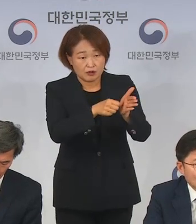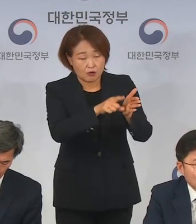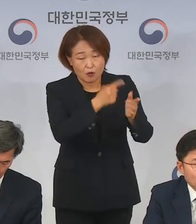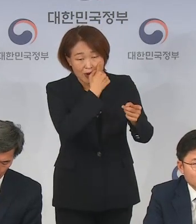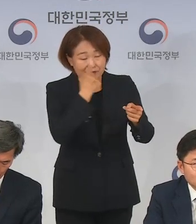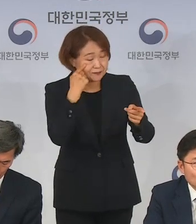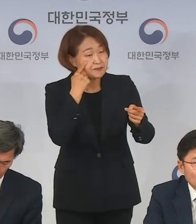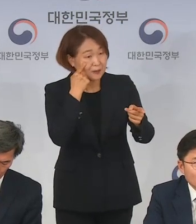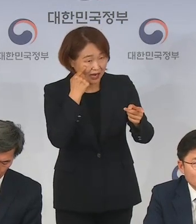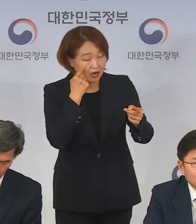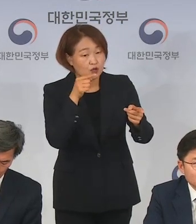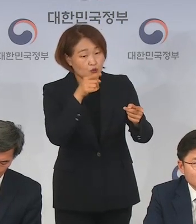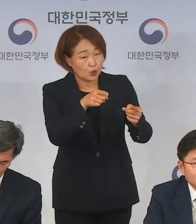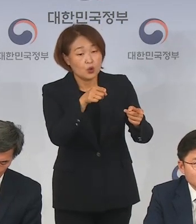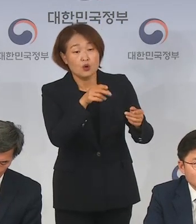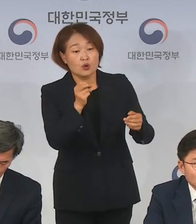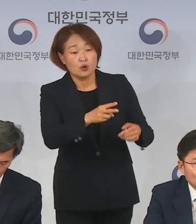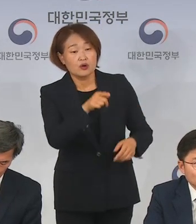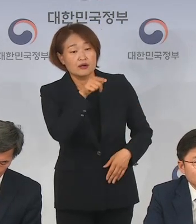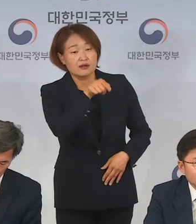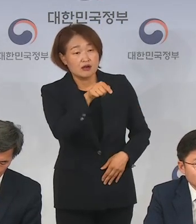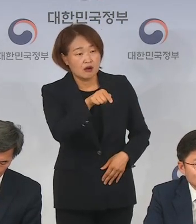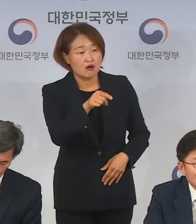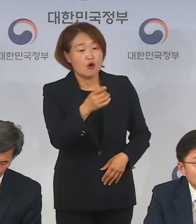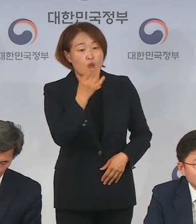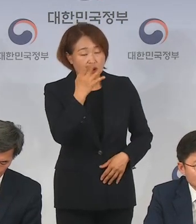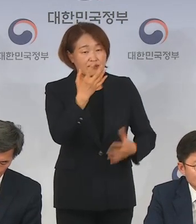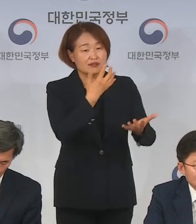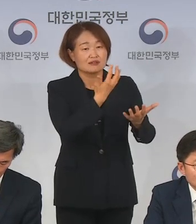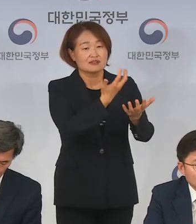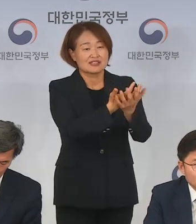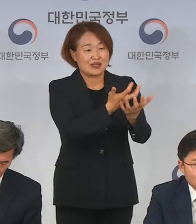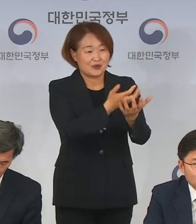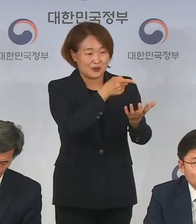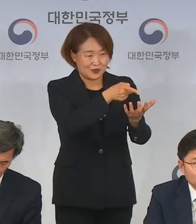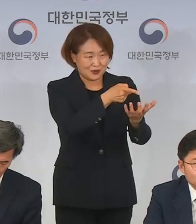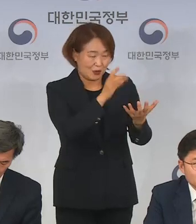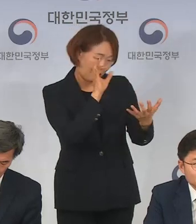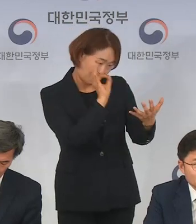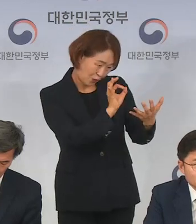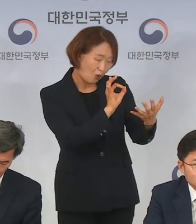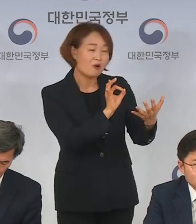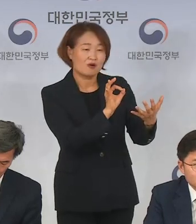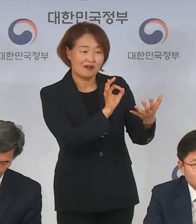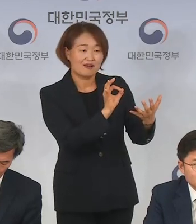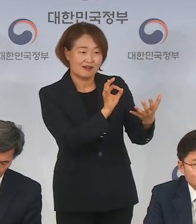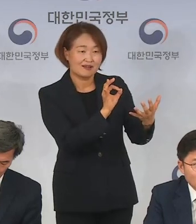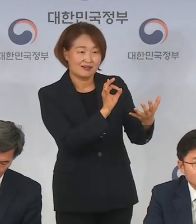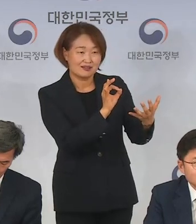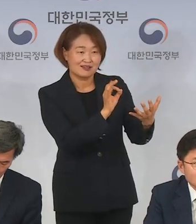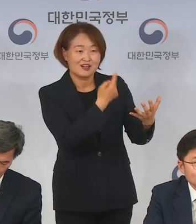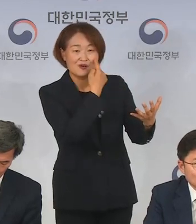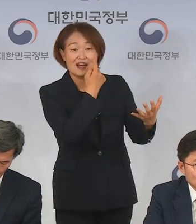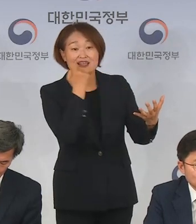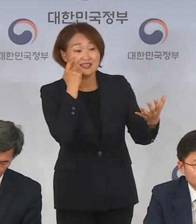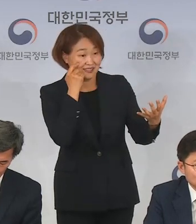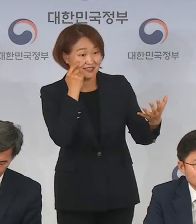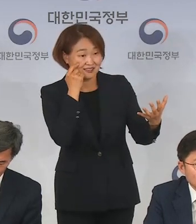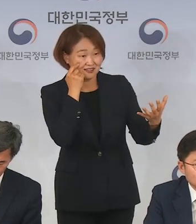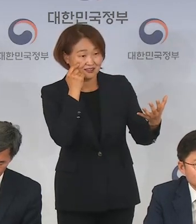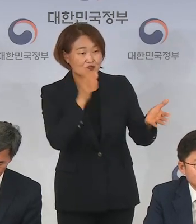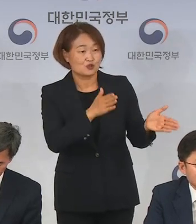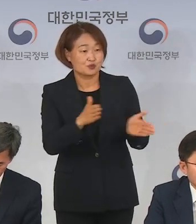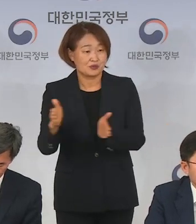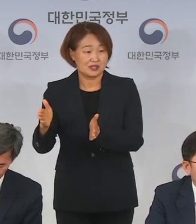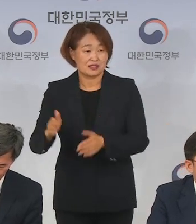확인하고 그거와 관련된 원데이터를 포함해서 그런 부분들을 저희들이 이제 확인을 하는 걸로 지금